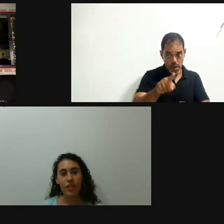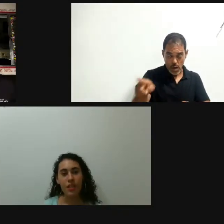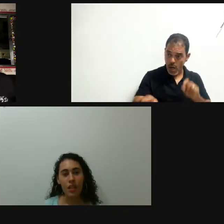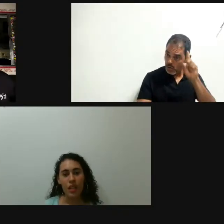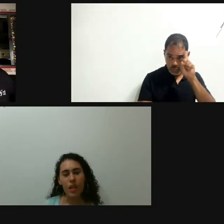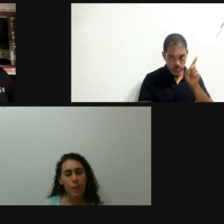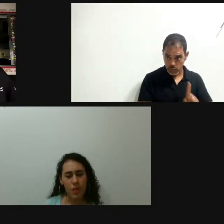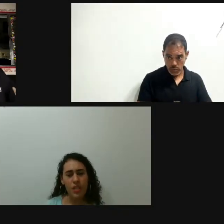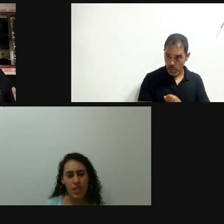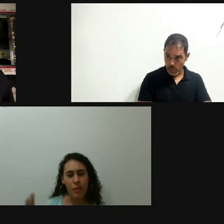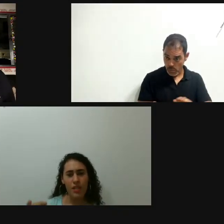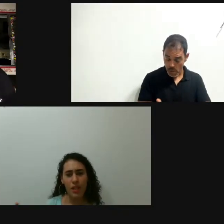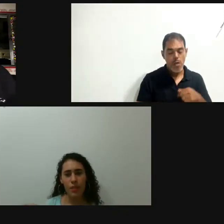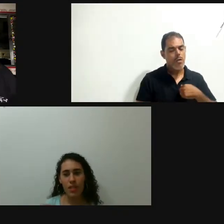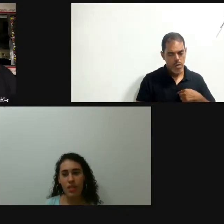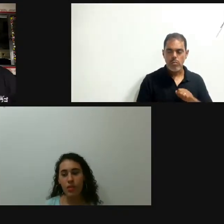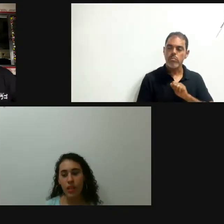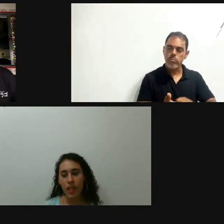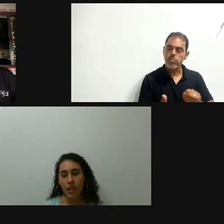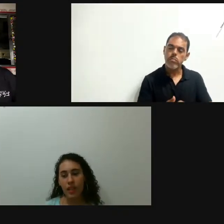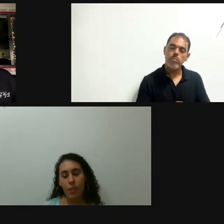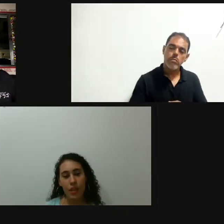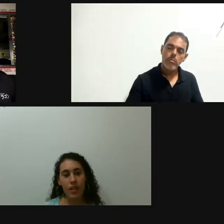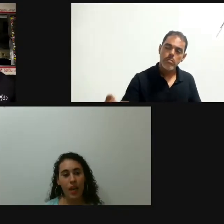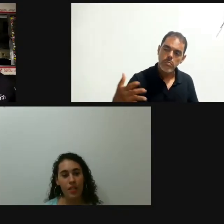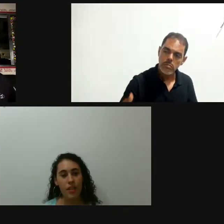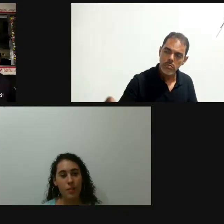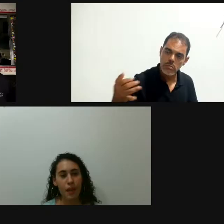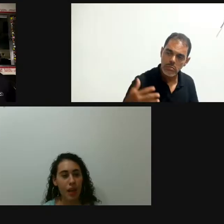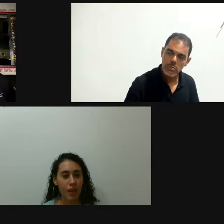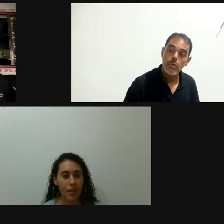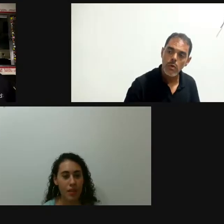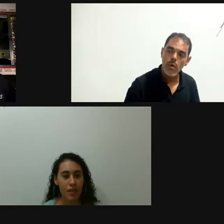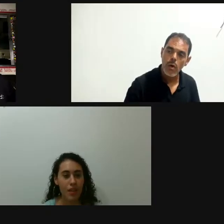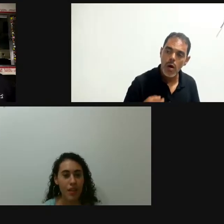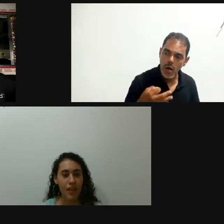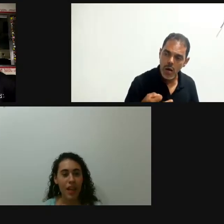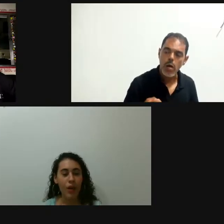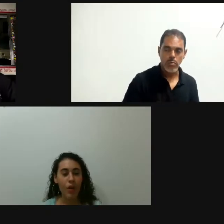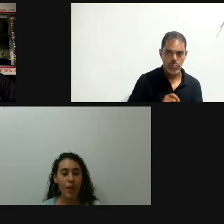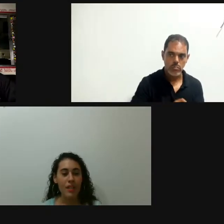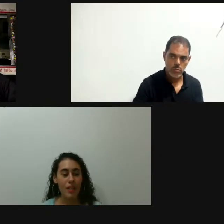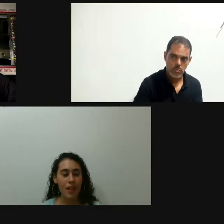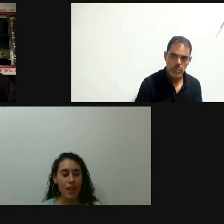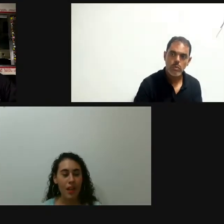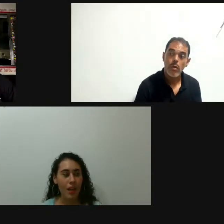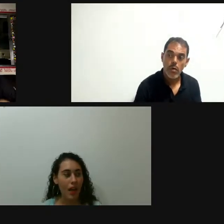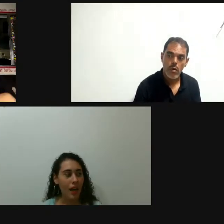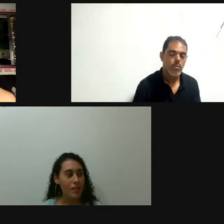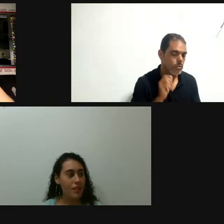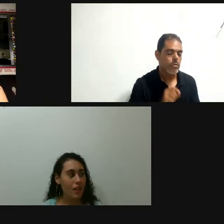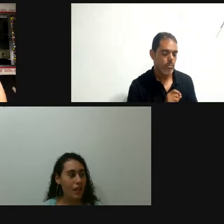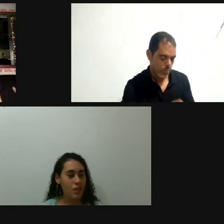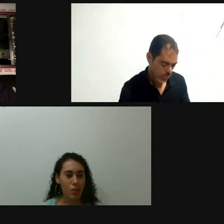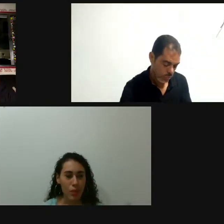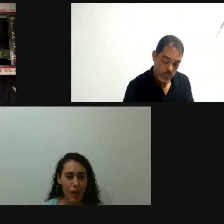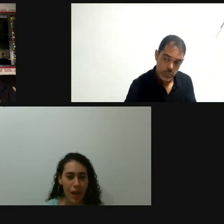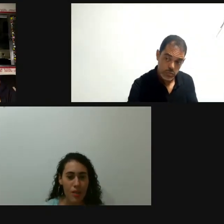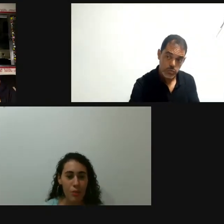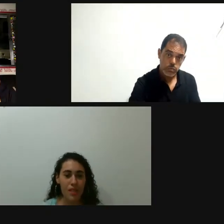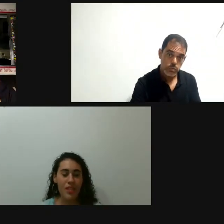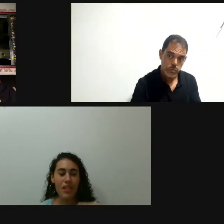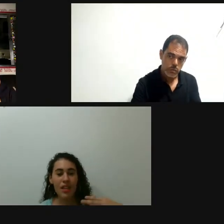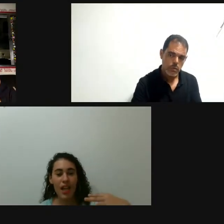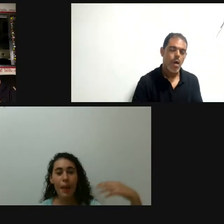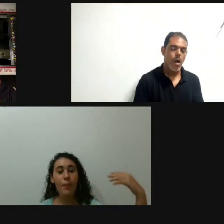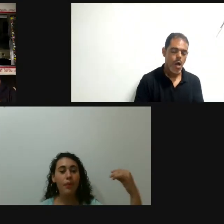escrever e também pessoas que sabem escrever, mas que não têm tanta habilidade nas palavras. E ela começa a descobrir mais